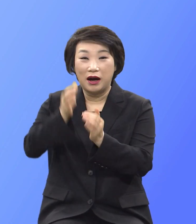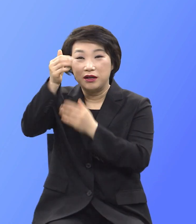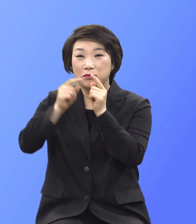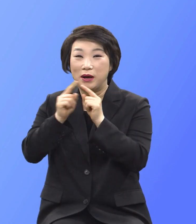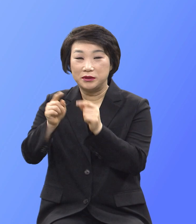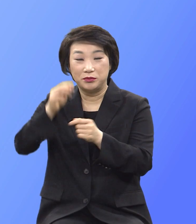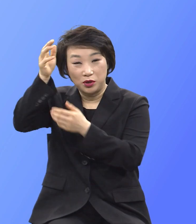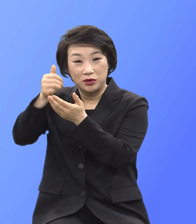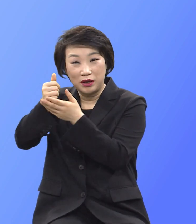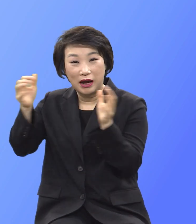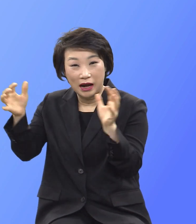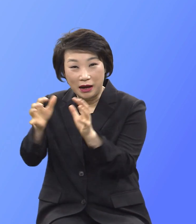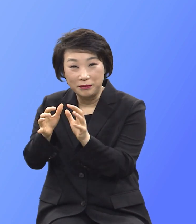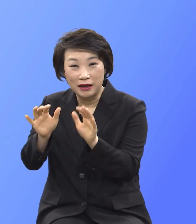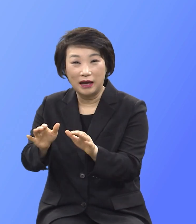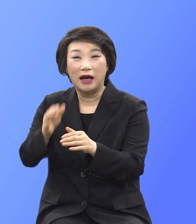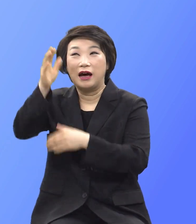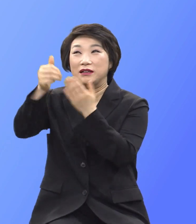말씀과 성령으로